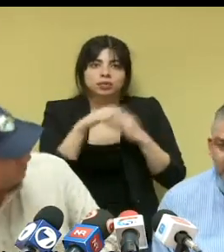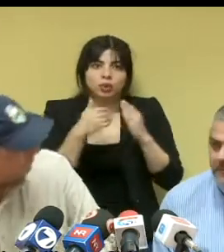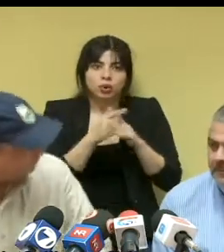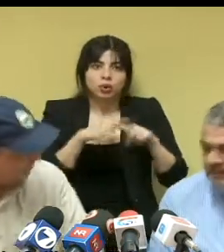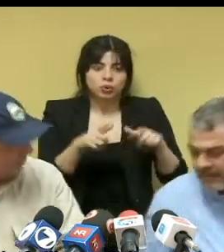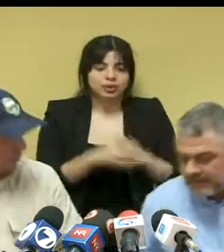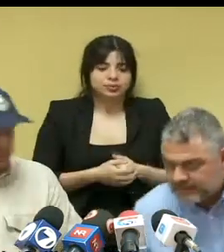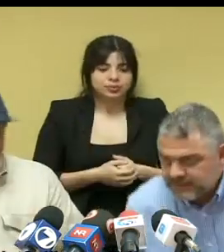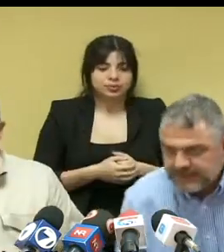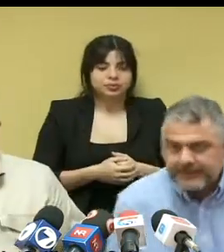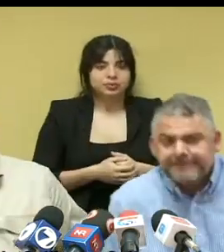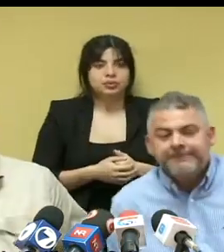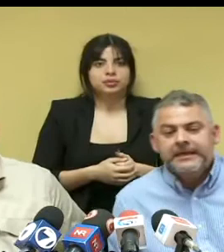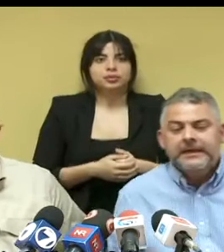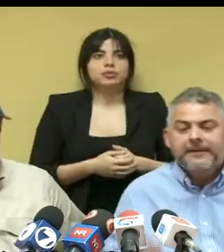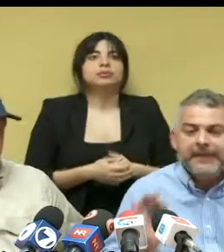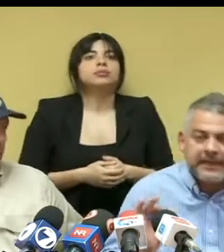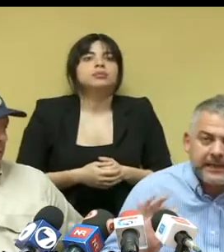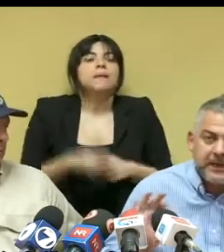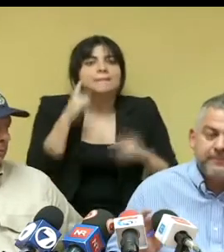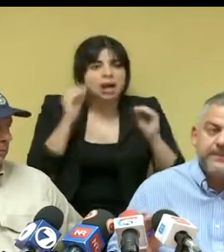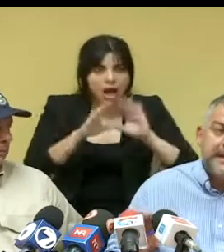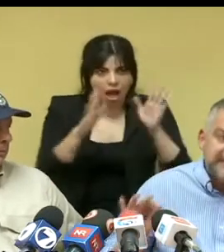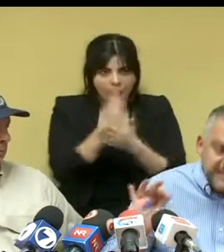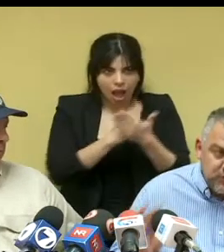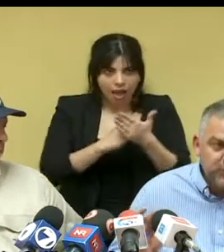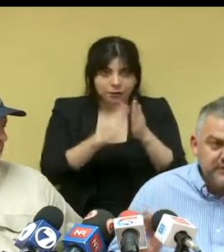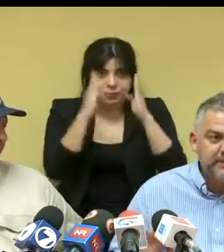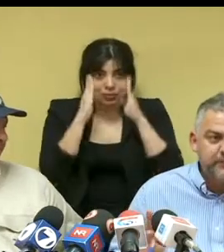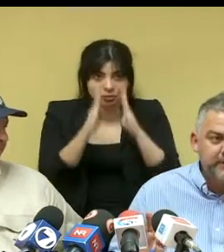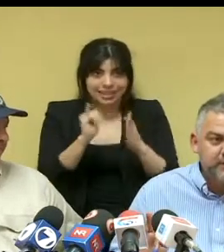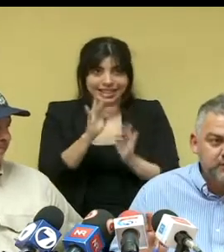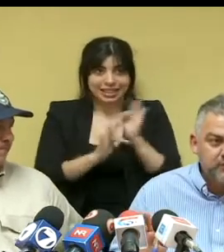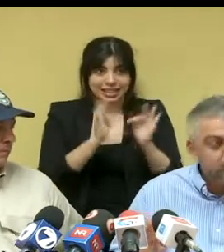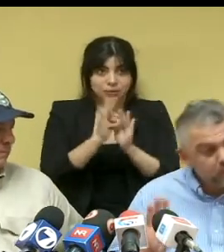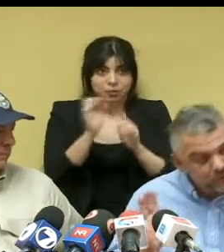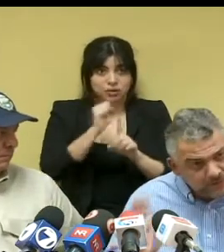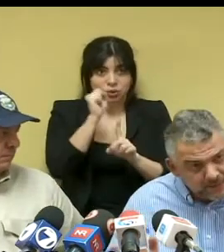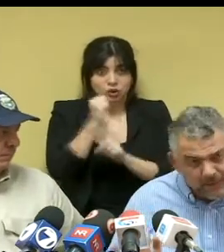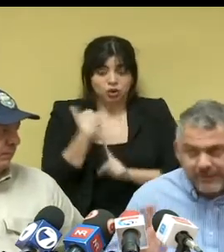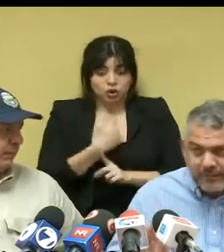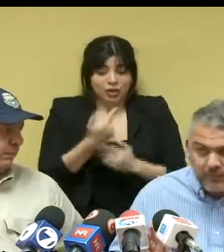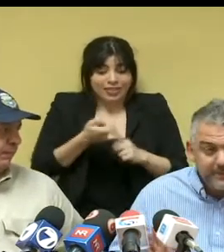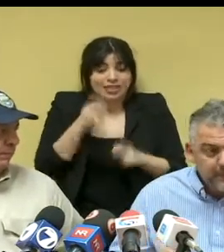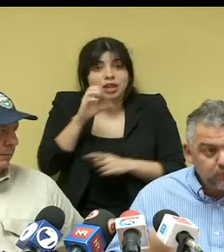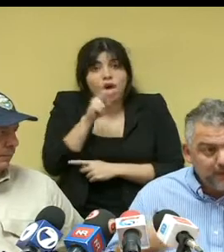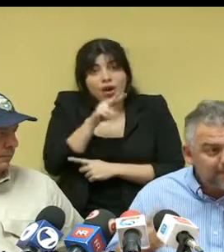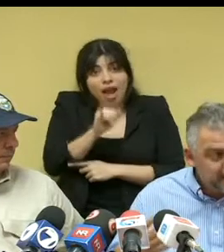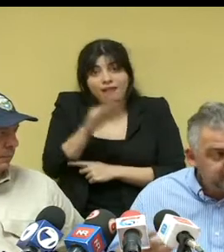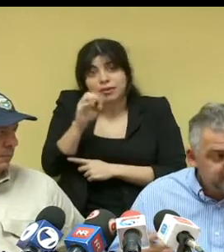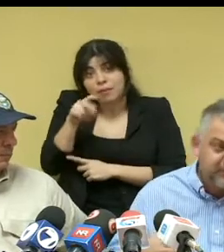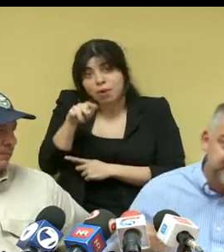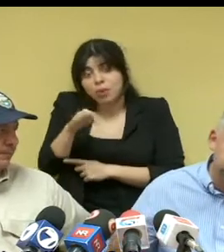en toda la zona. Ministro. Gracias, presidente. Para aclarar algo, la atención de este tipo de eventos, nosotros desde el CONAVI y el MOP tenemos